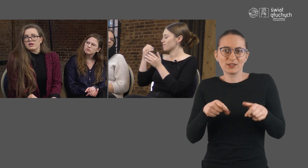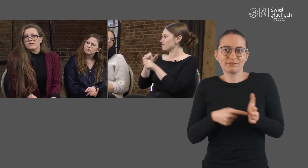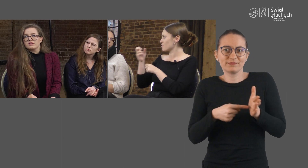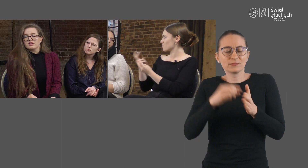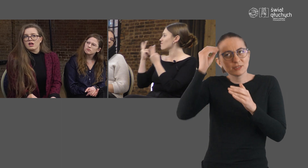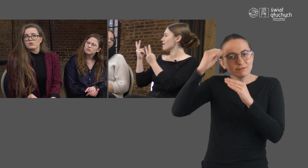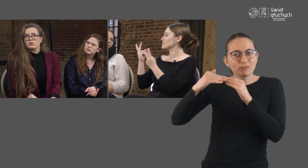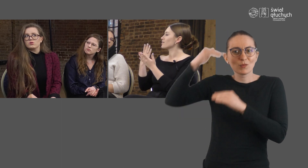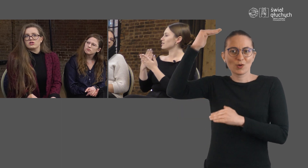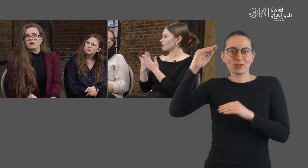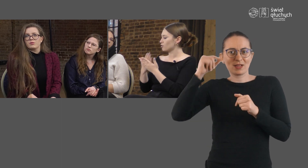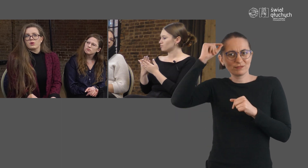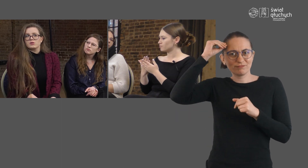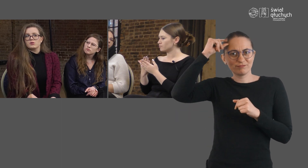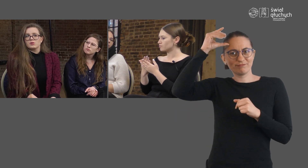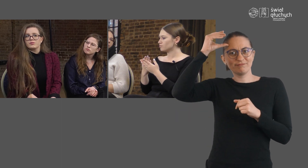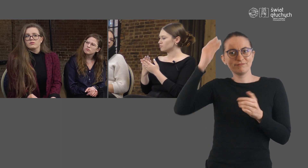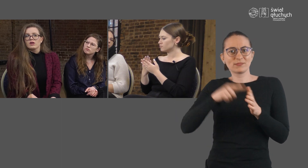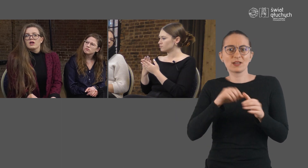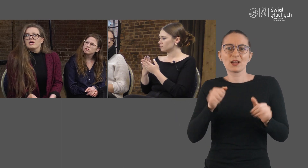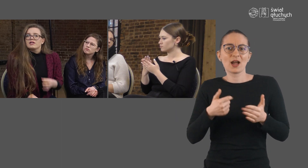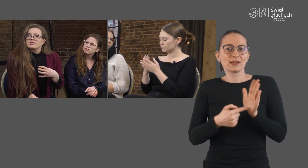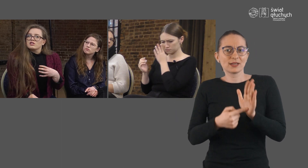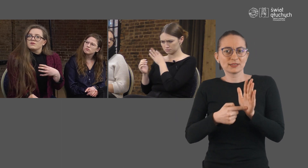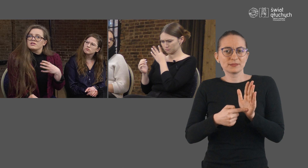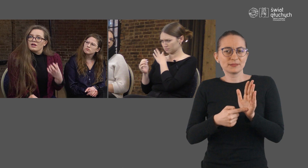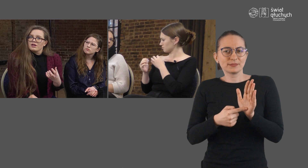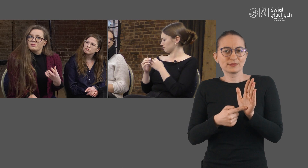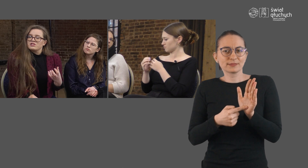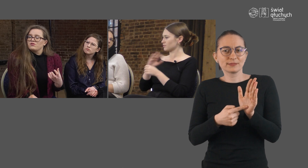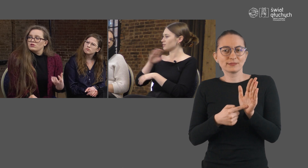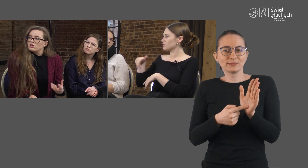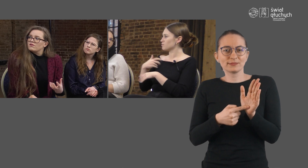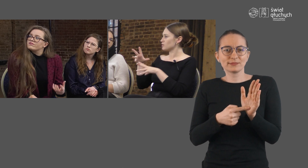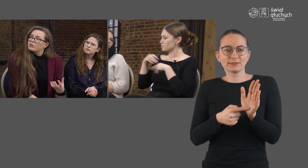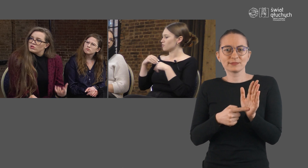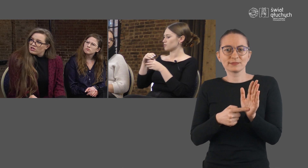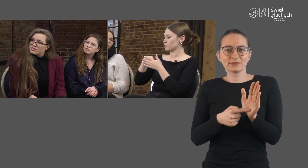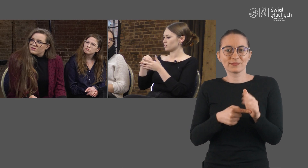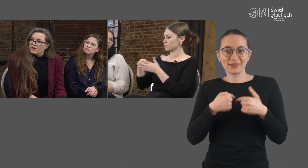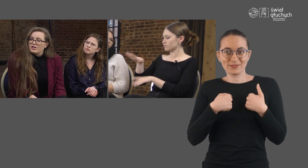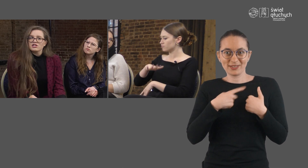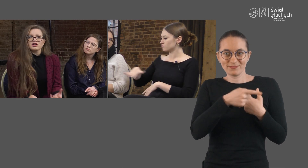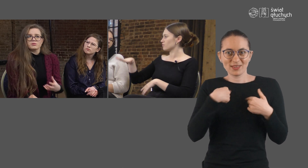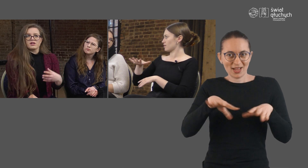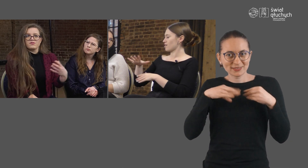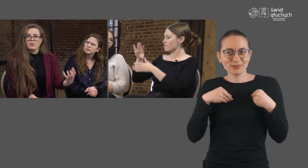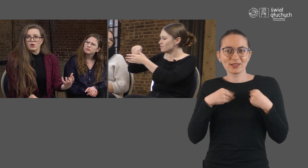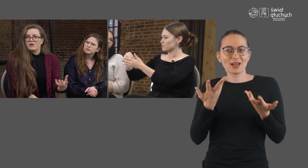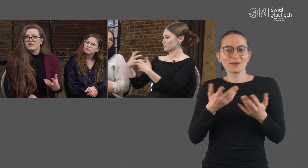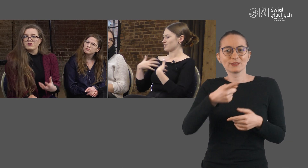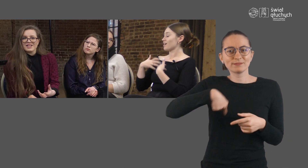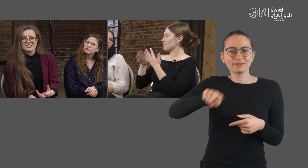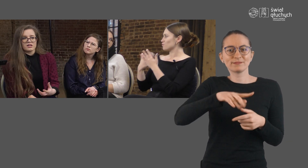ważna z tego względu, że po prostu jesteśmy w stanie bardziej funkcjonować w społeczeństwie. Jeśli na przykład